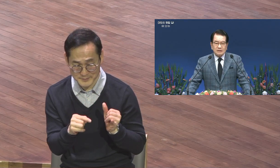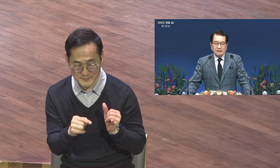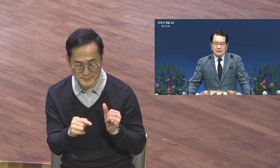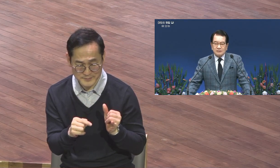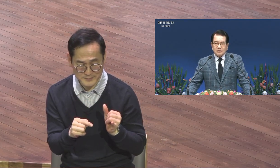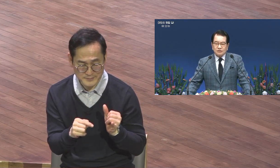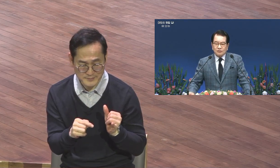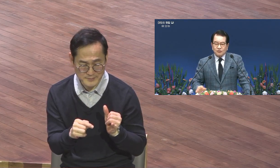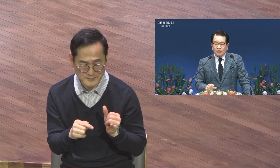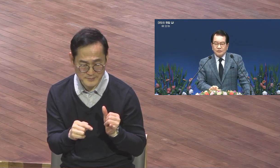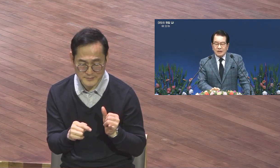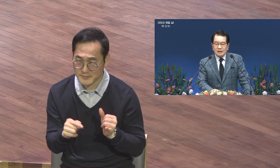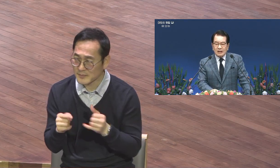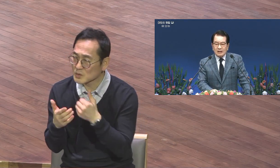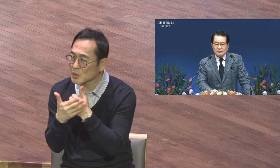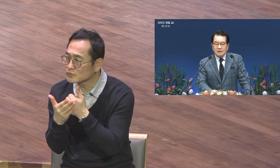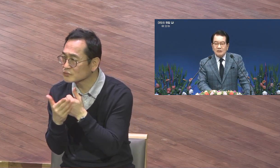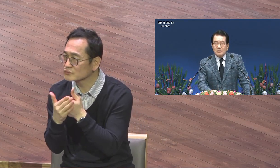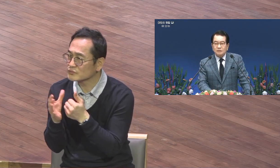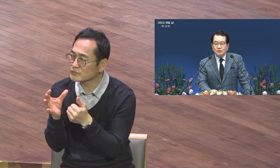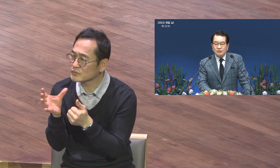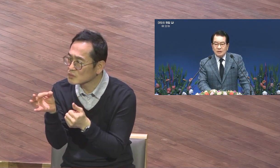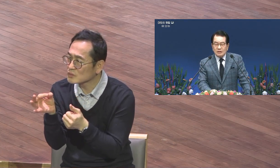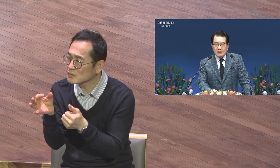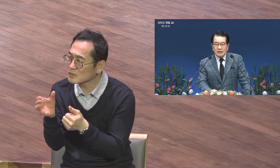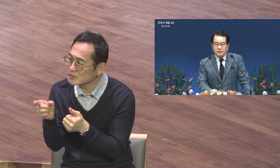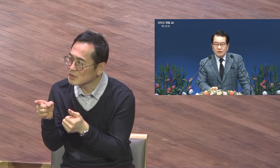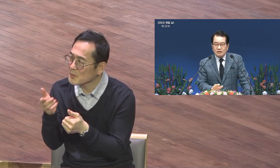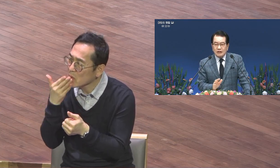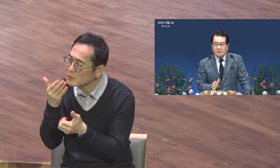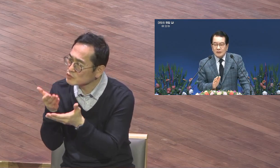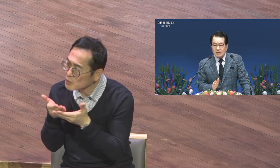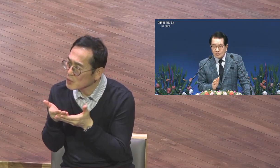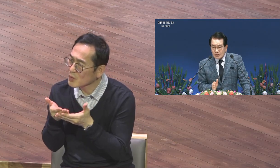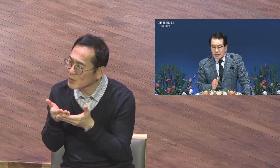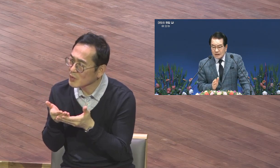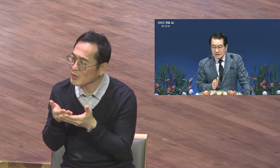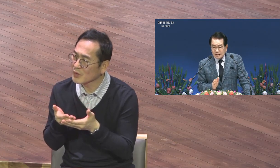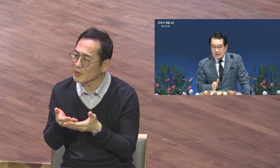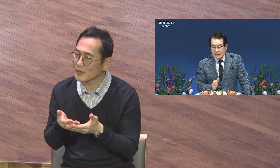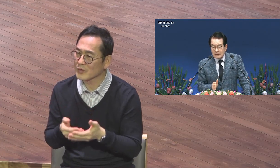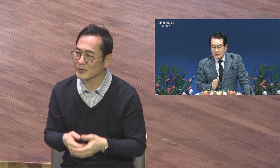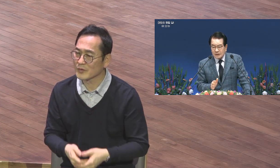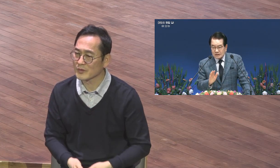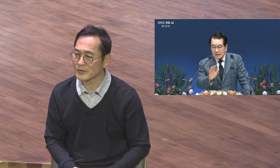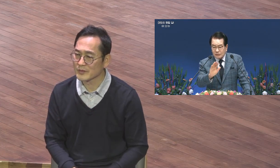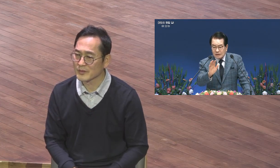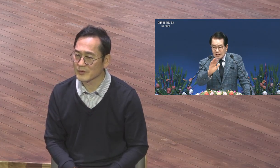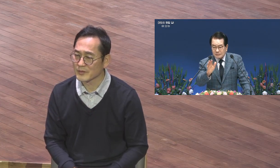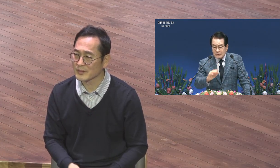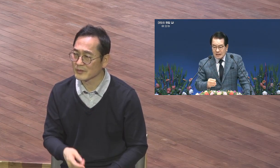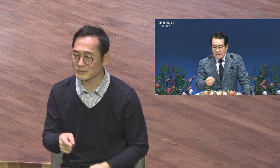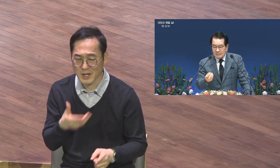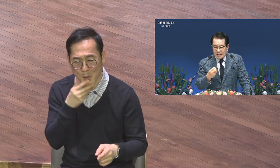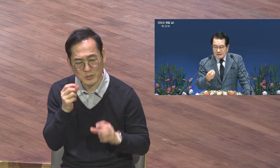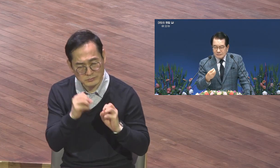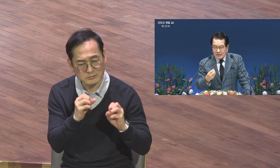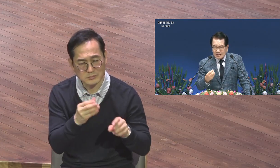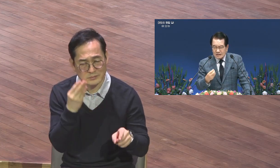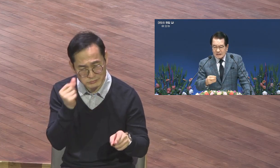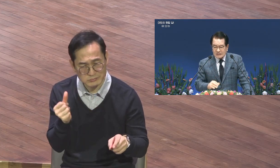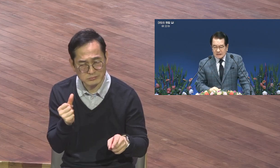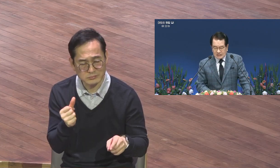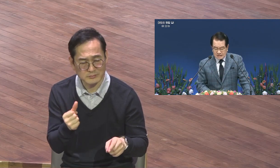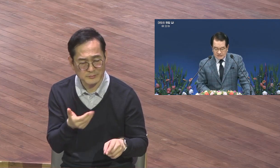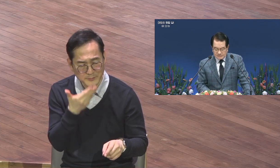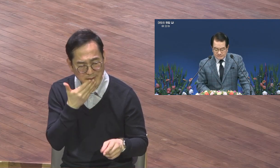얻어먹을까, 뭐 좀 도움이 될까 이런 부분들인데 이분들은 생명 걸고 생활하기 때문에 차원이 다릅니다. 말씀